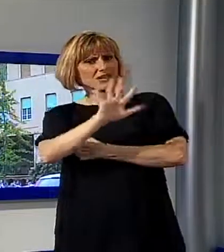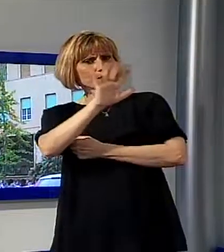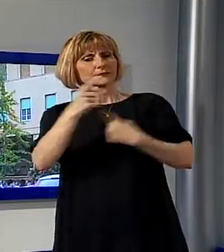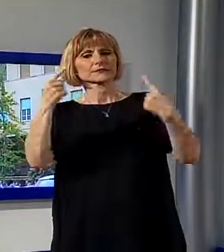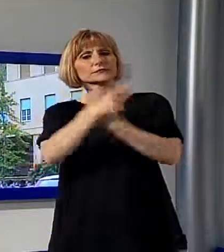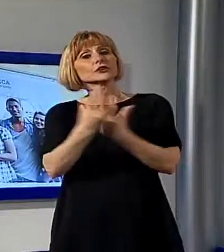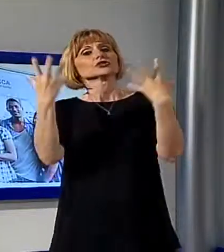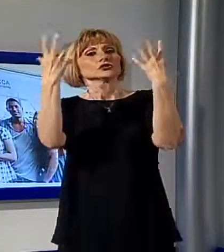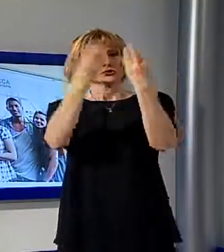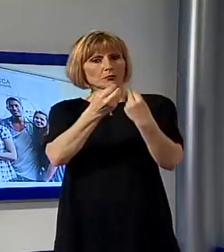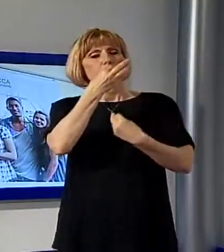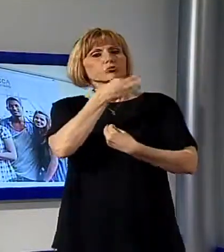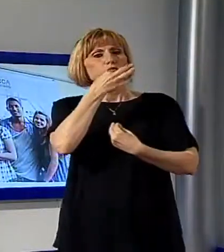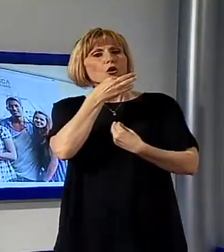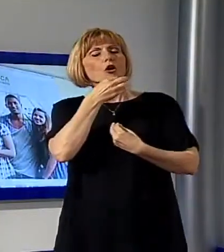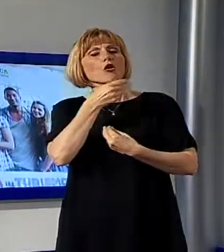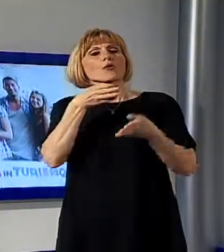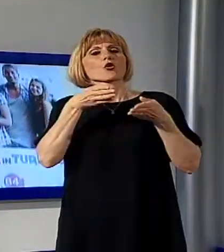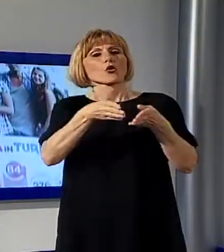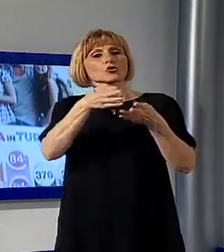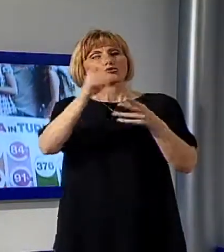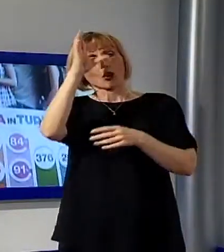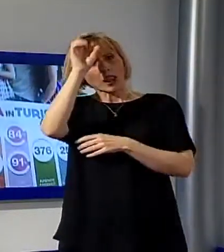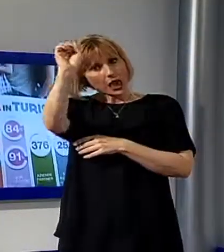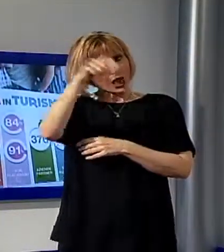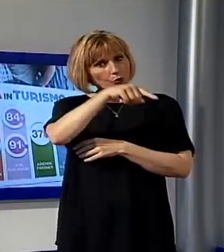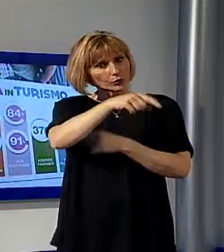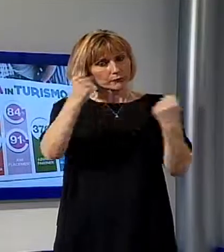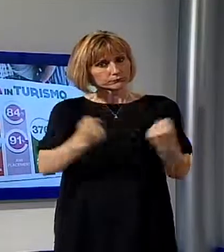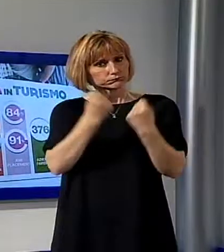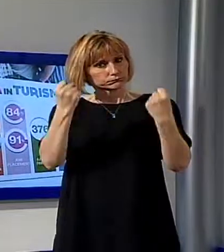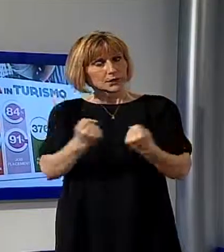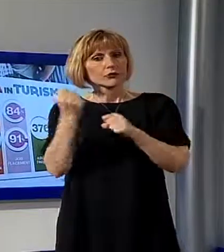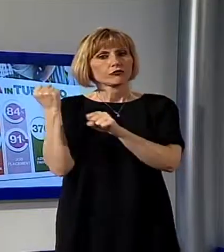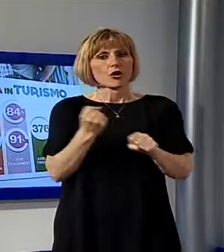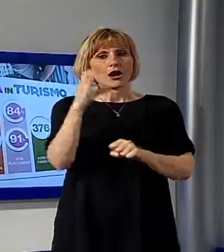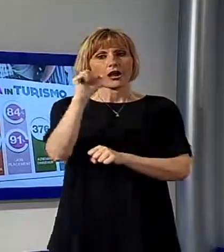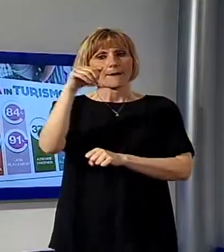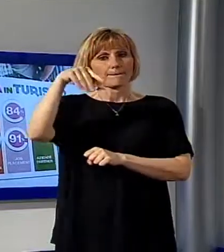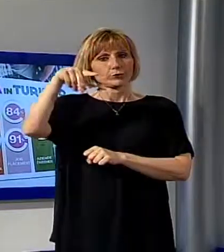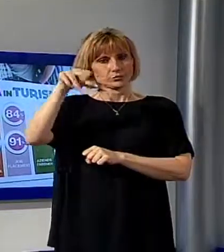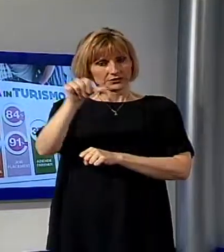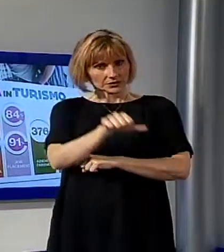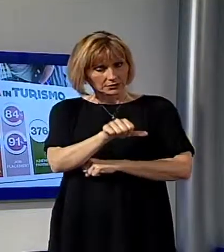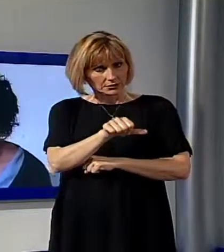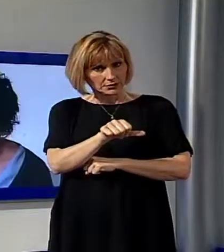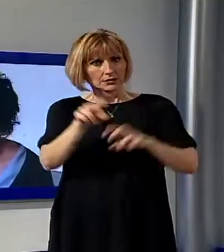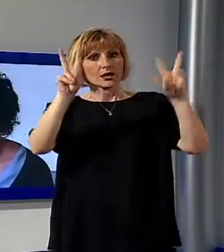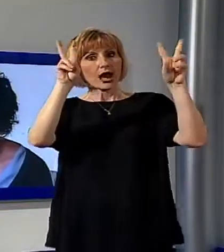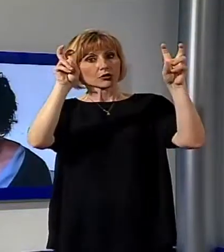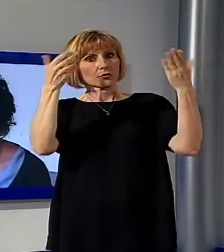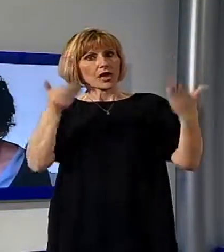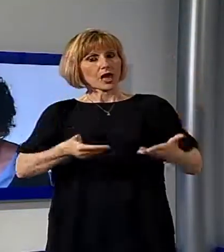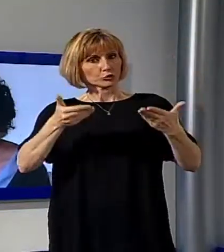vanno a braccetto nel corso di laurea promosso dalla Fondazione Campus. Per parlare di questi argomenti attualissimi sono